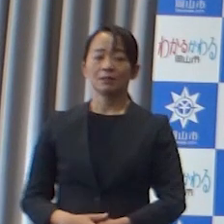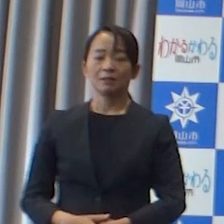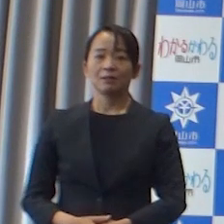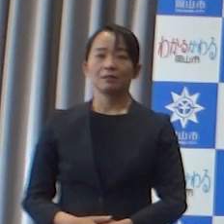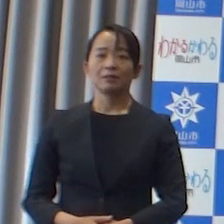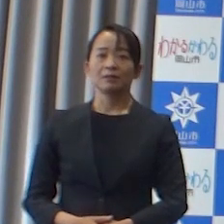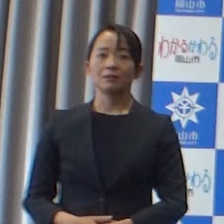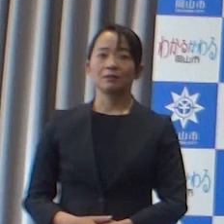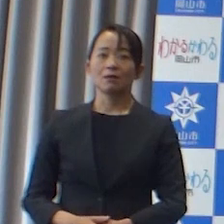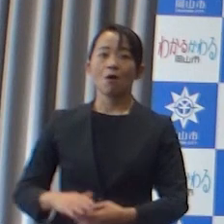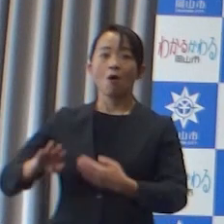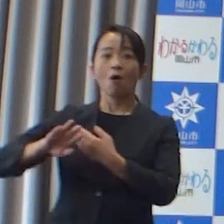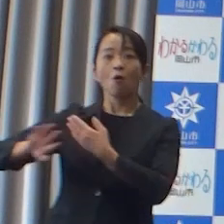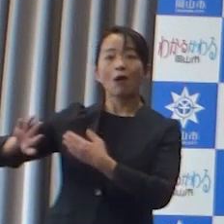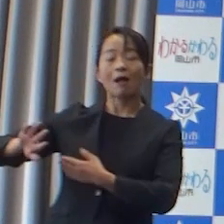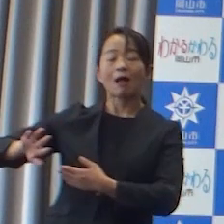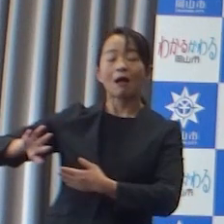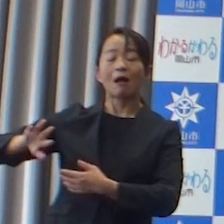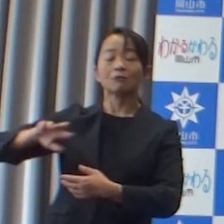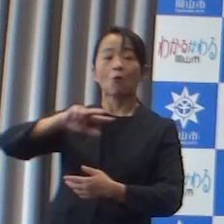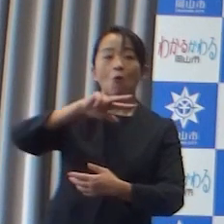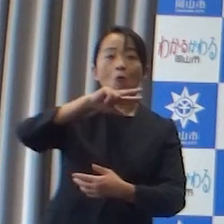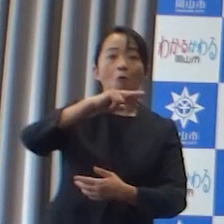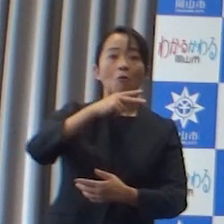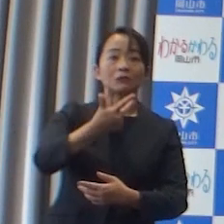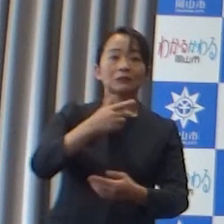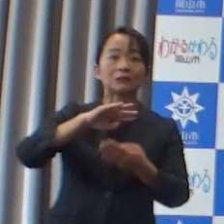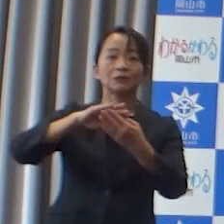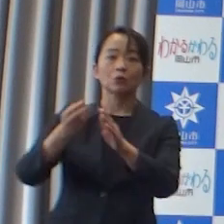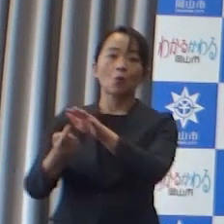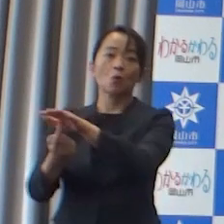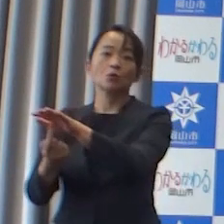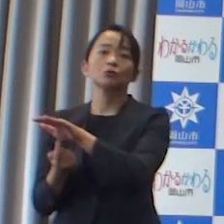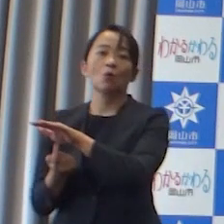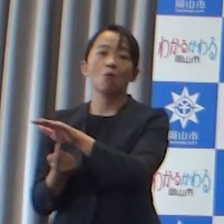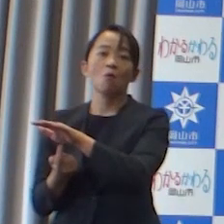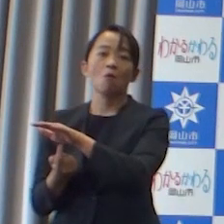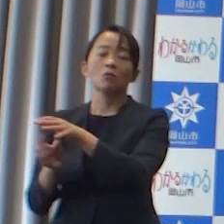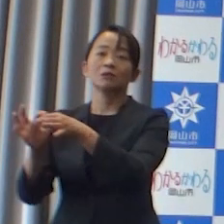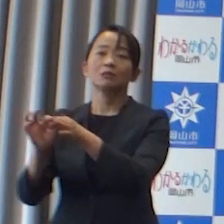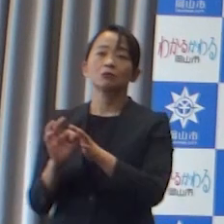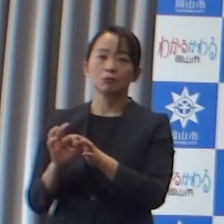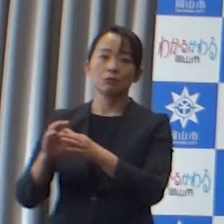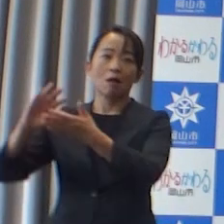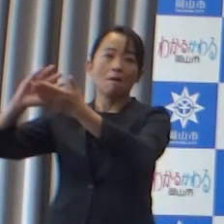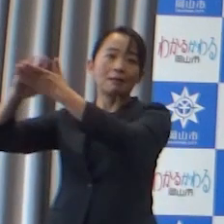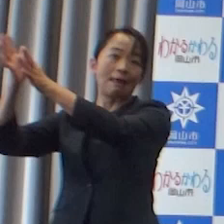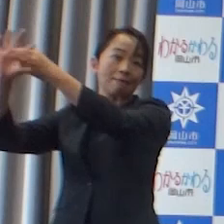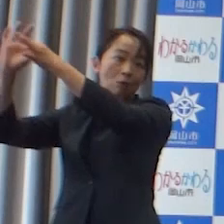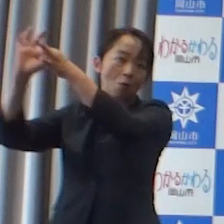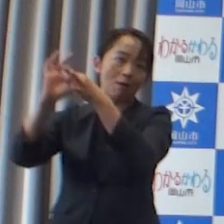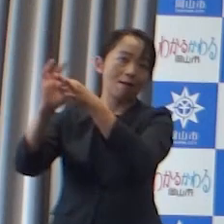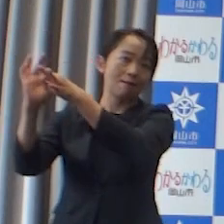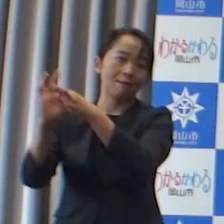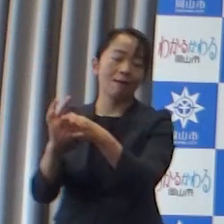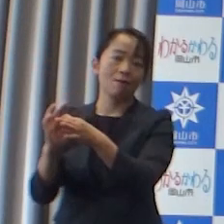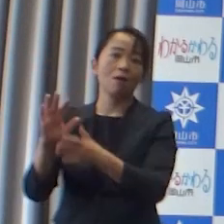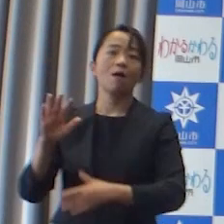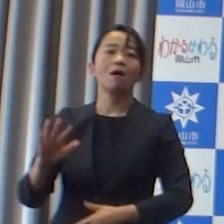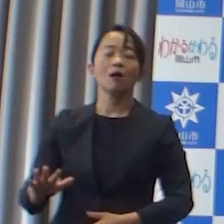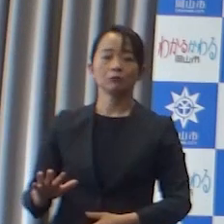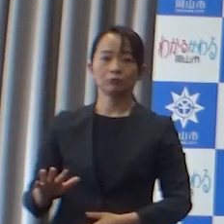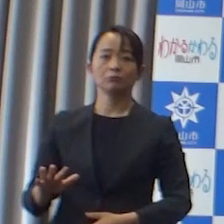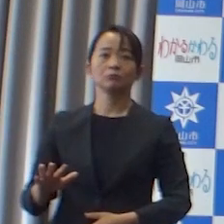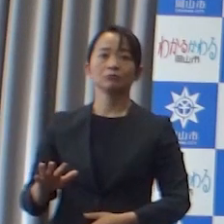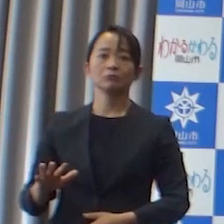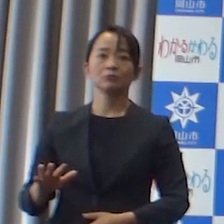街路部については他の市町村は全て県との関係が出てくるわけであります。公安も持っているところ